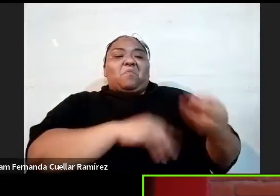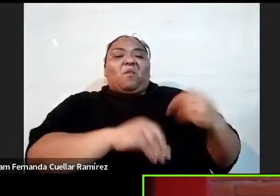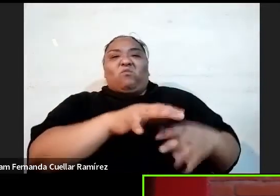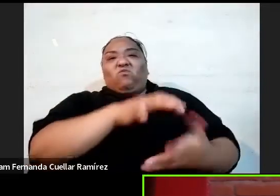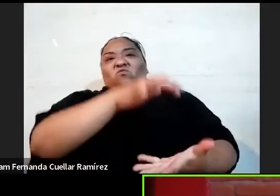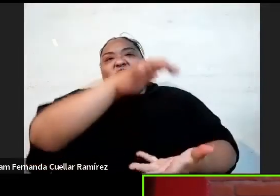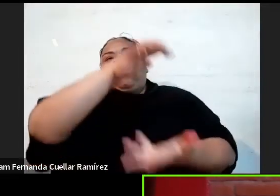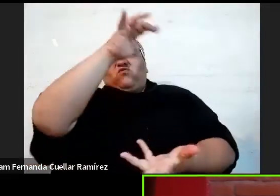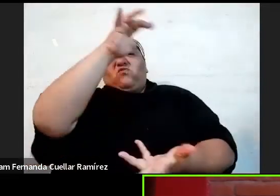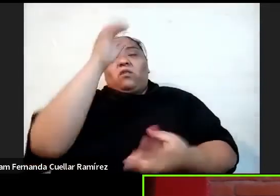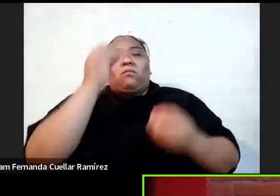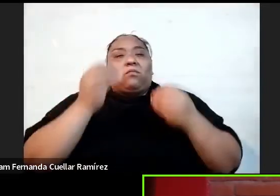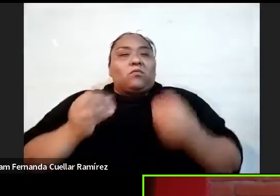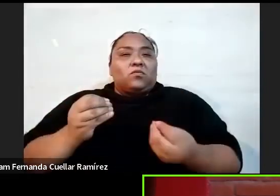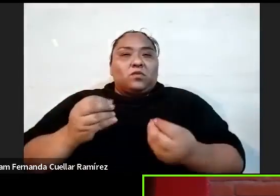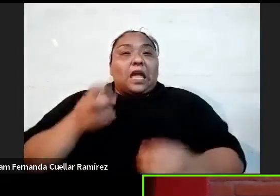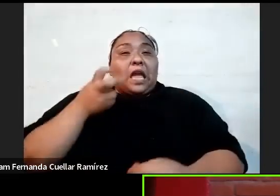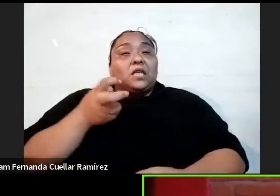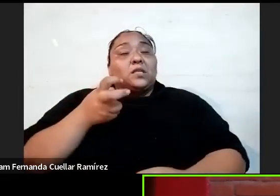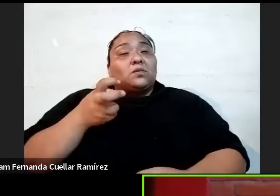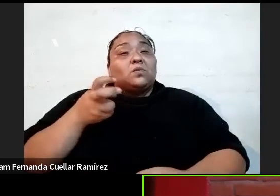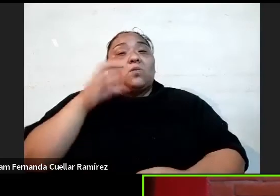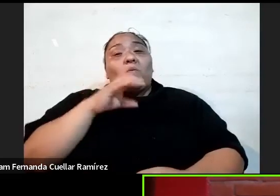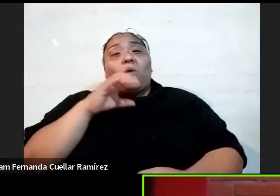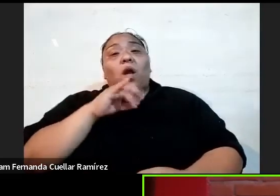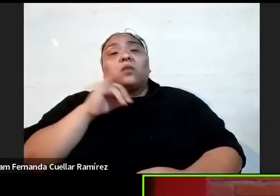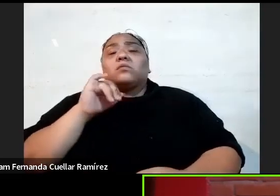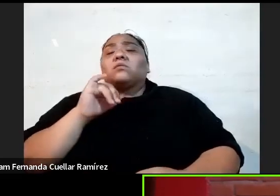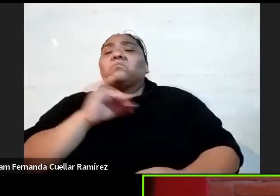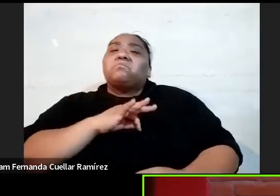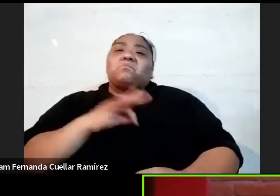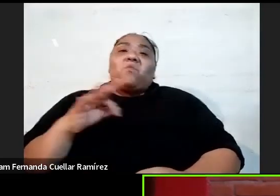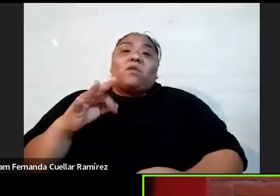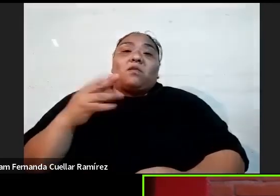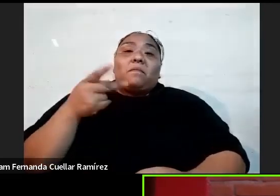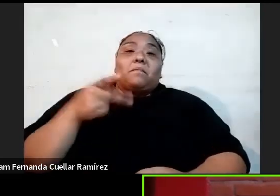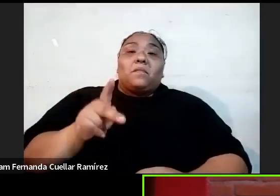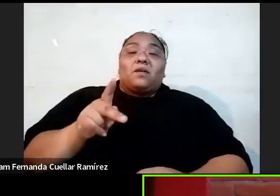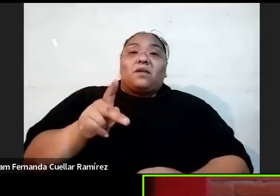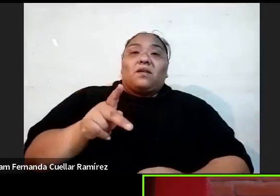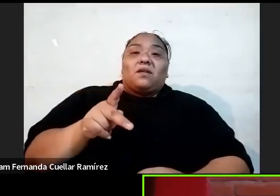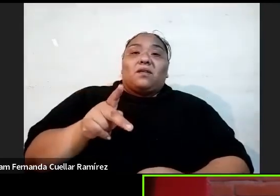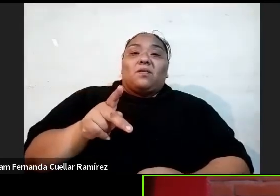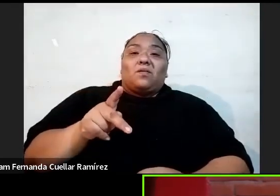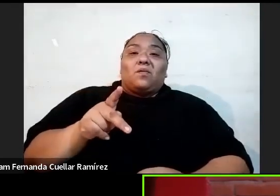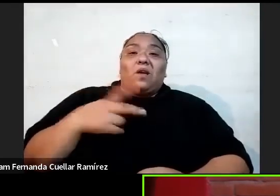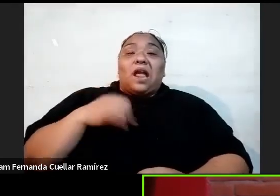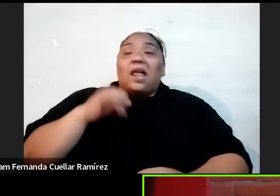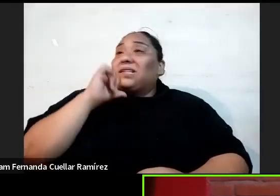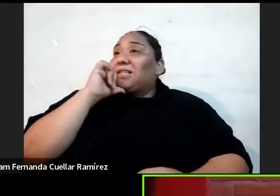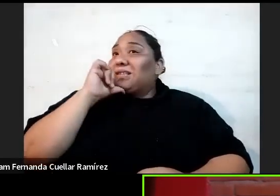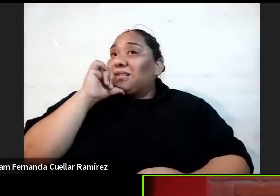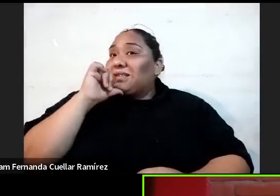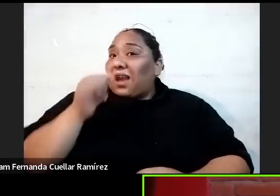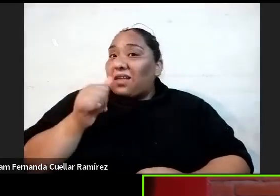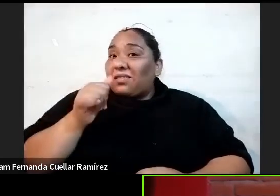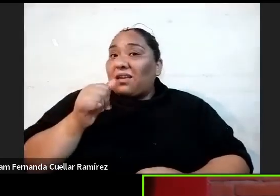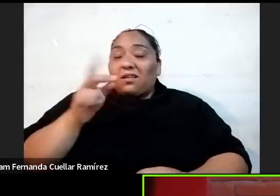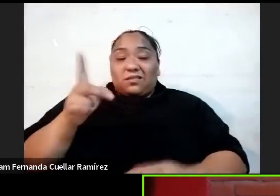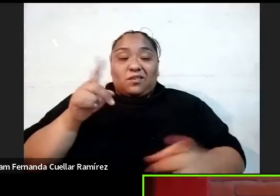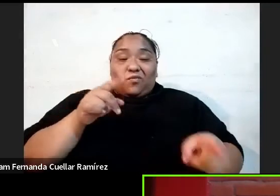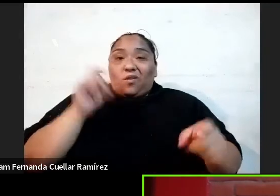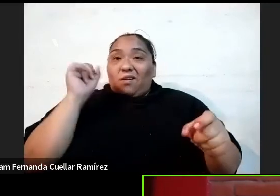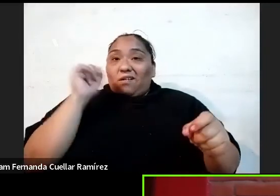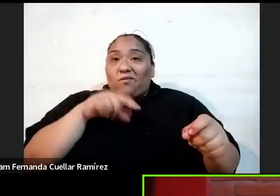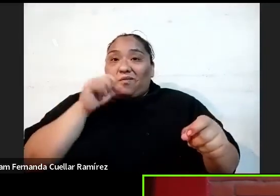como, o sea, es curioso porque sí, sí lo puede ser, pero nadie va a ser esa que tú vas a ser. Y